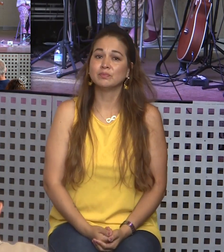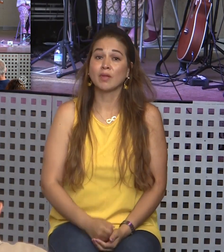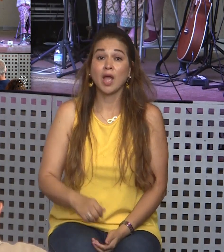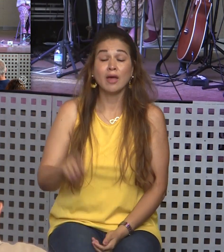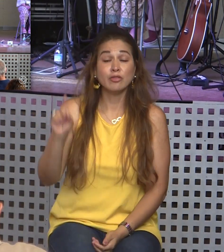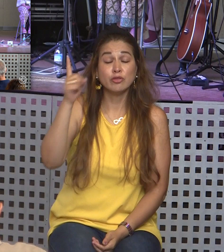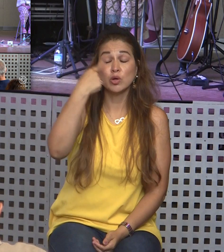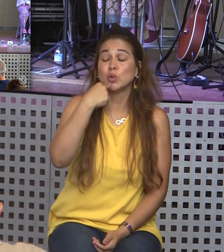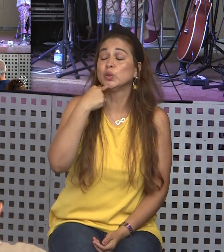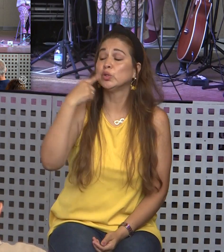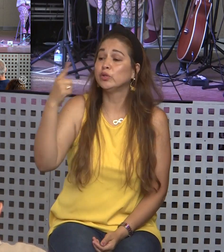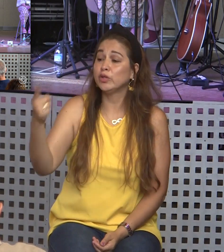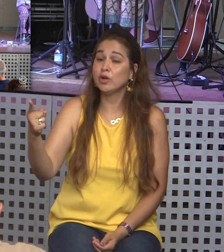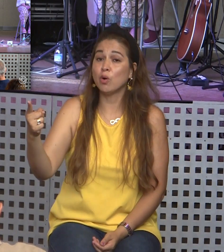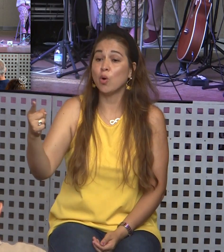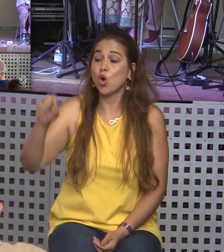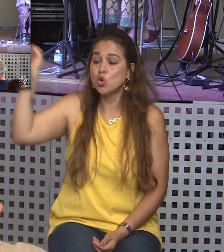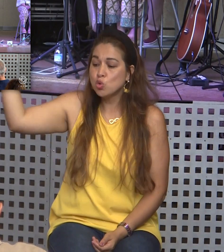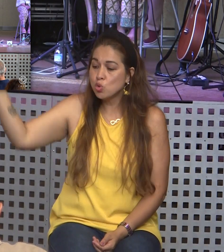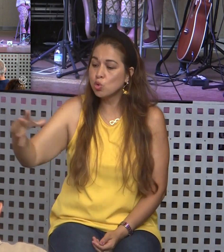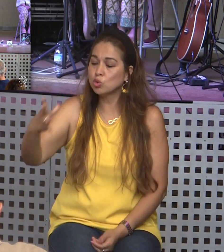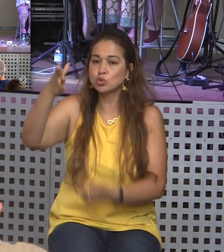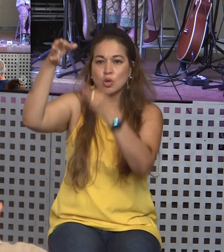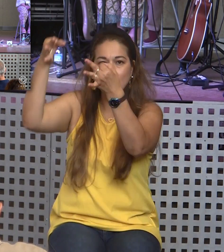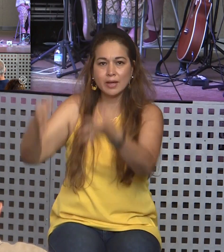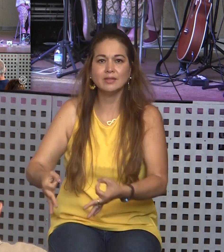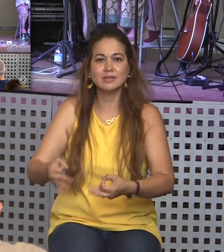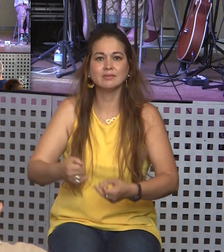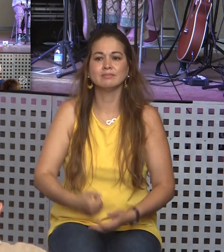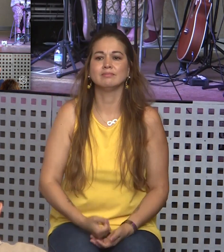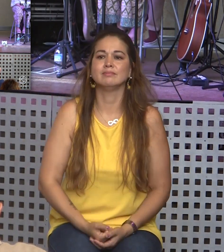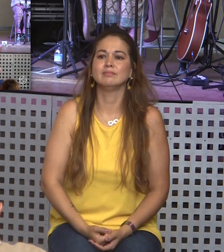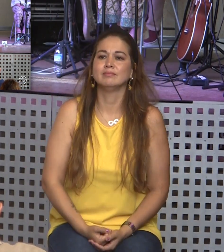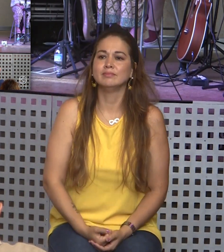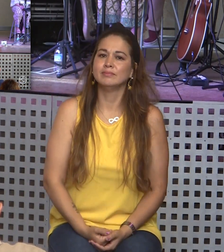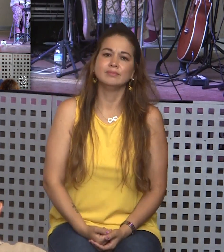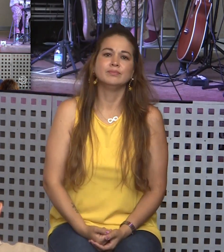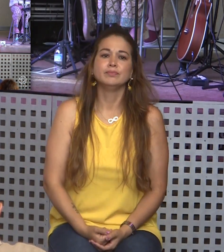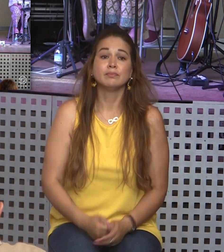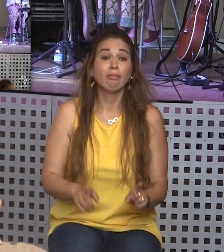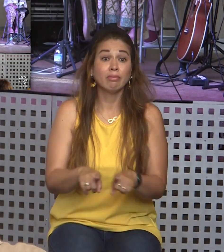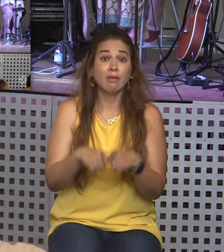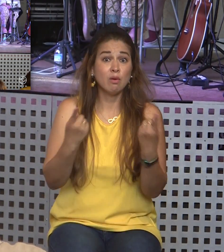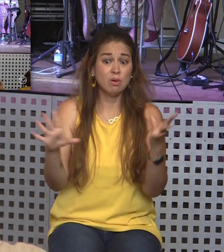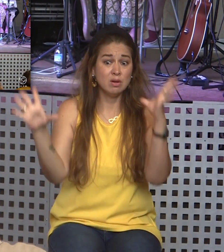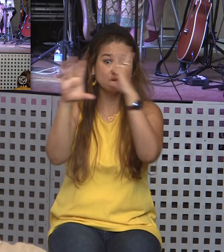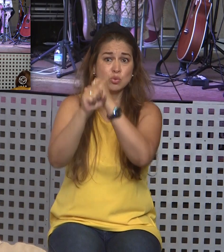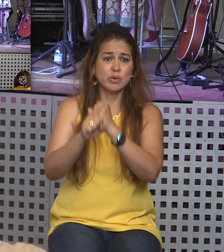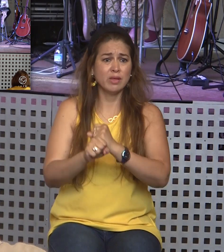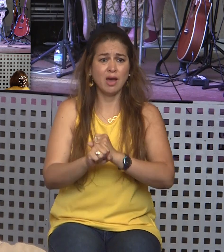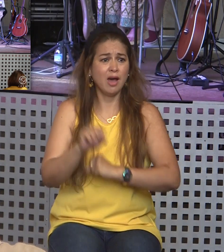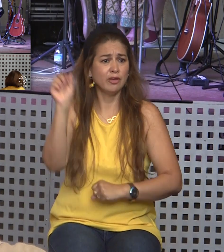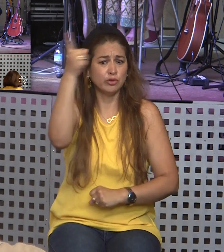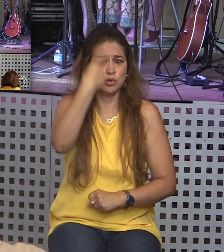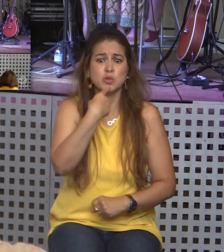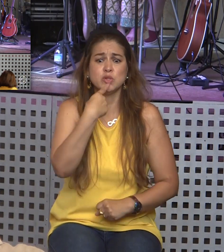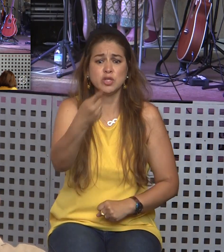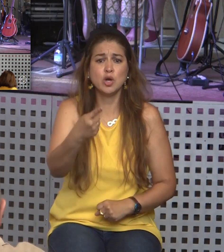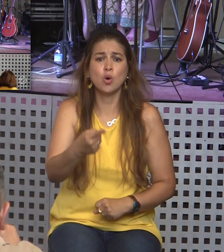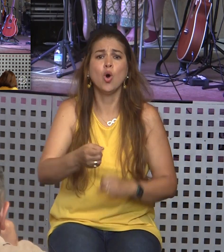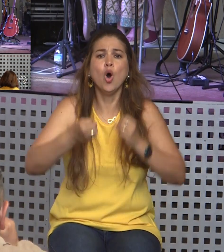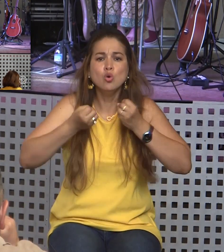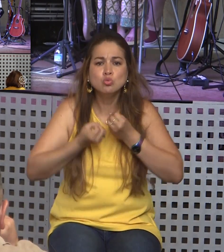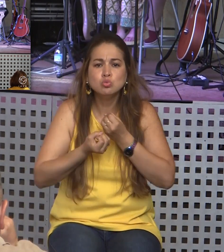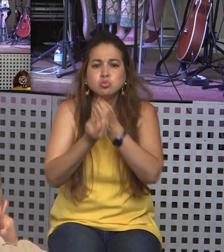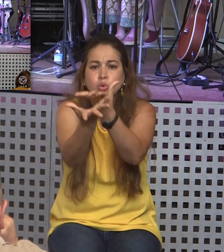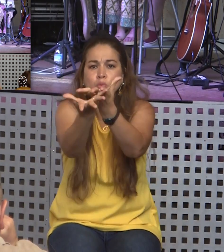luz. Eso es lo que está diciendo. En mitad de las tinieblas, una sola frase, sea la